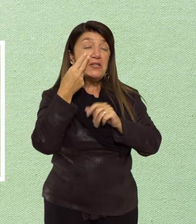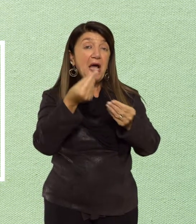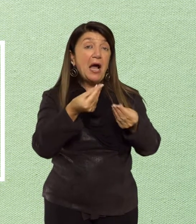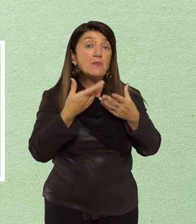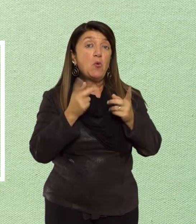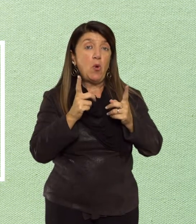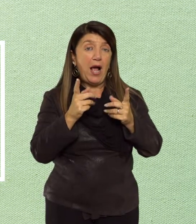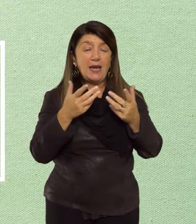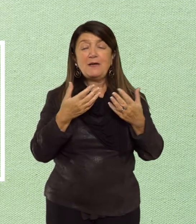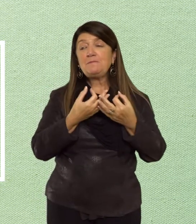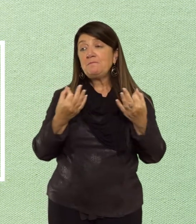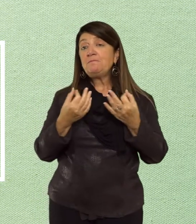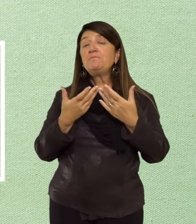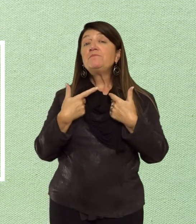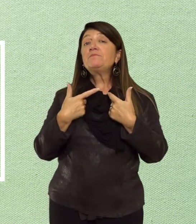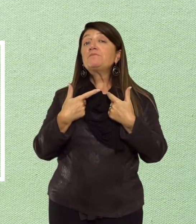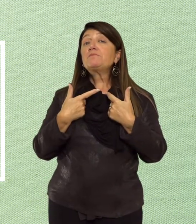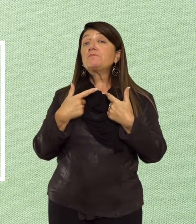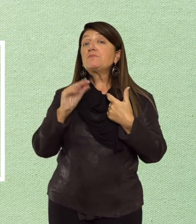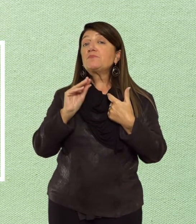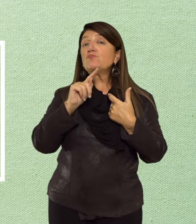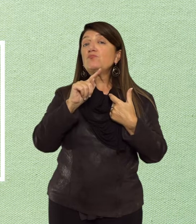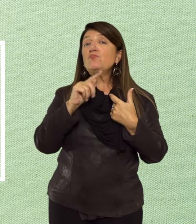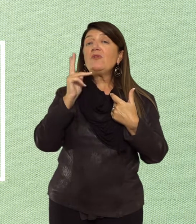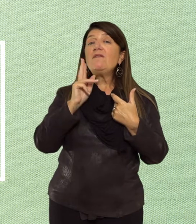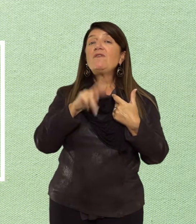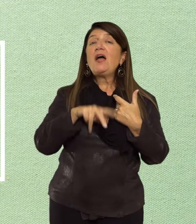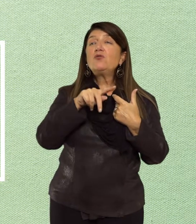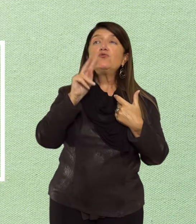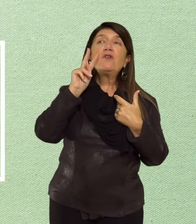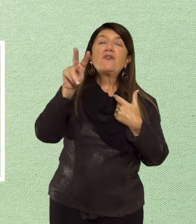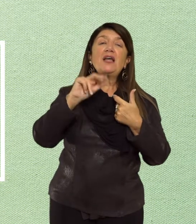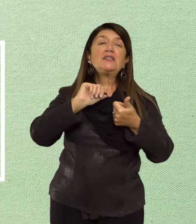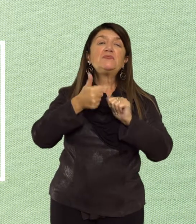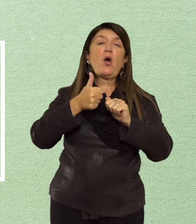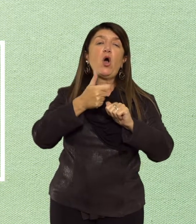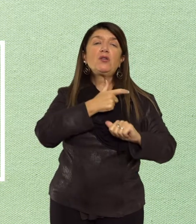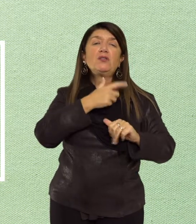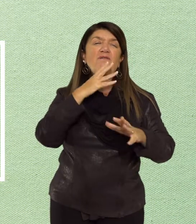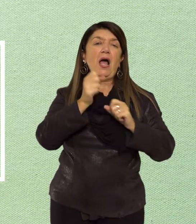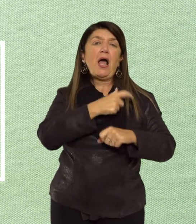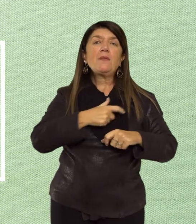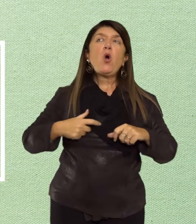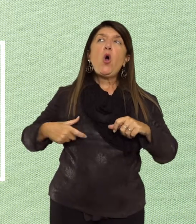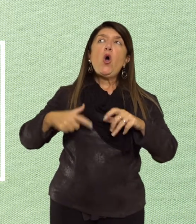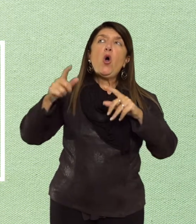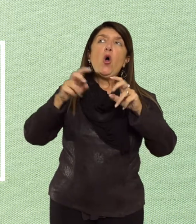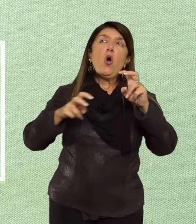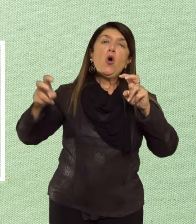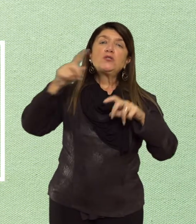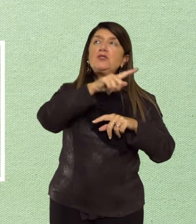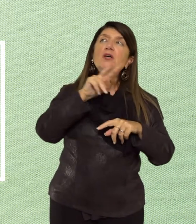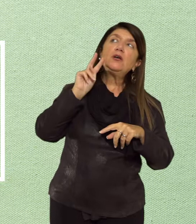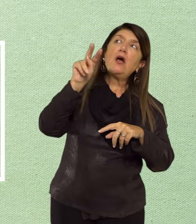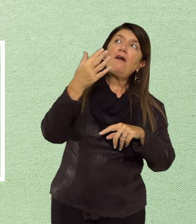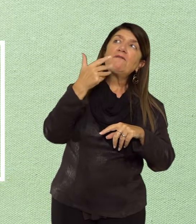E tu hai avuto o hai qualche idolo a cui ti sei ispirata? Qualche idolo sportivo? Ma sicuramente sì, nel senso che io